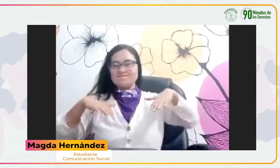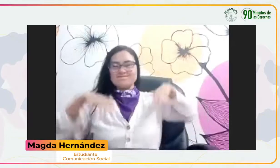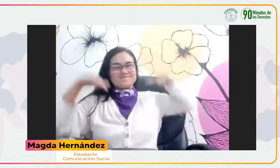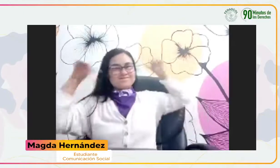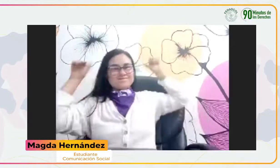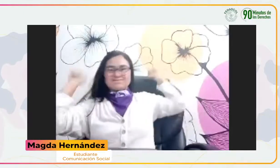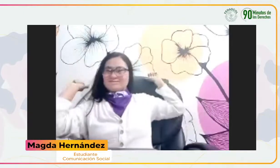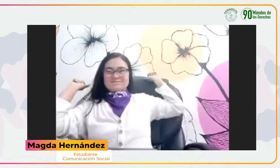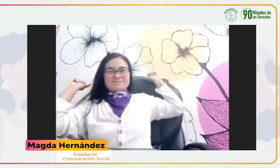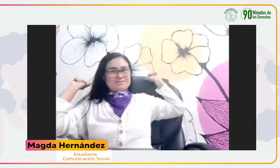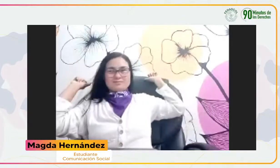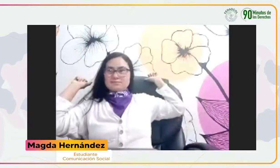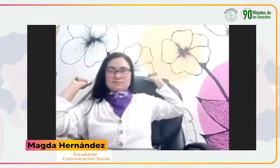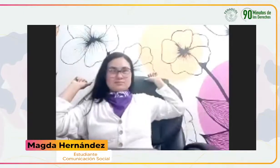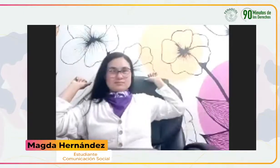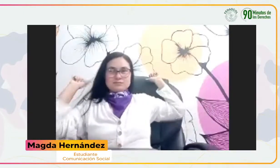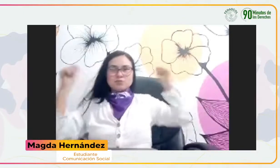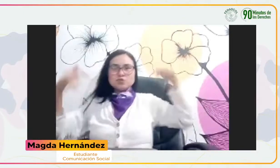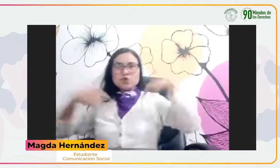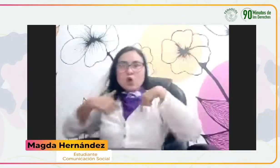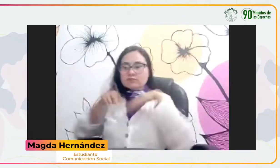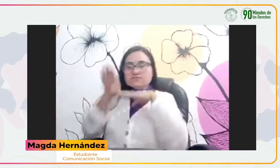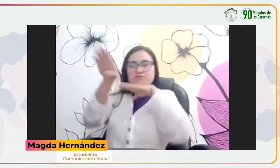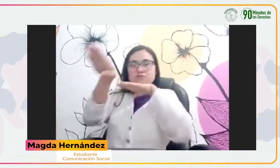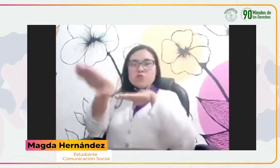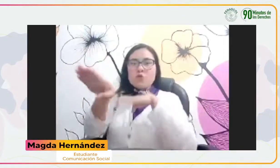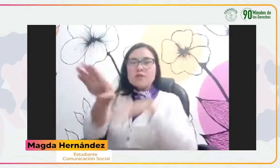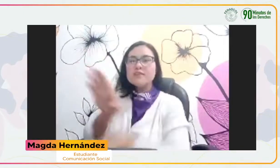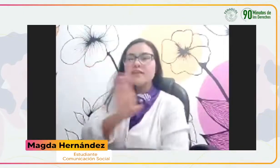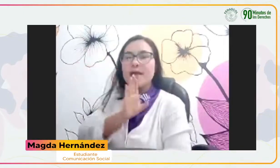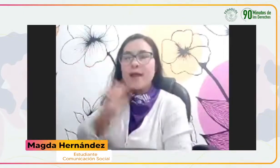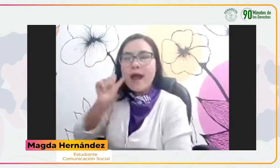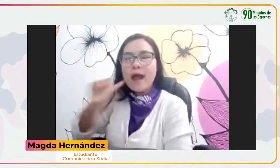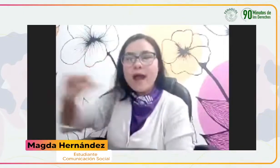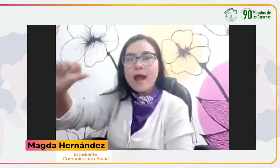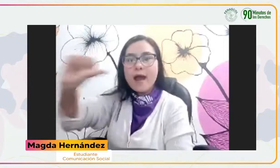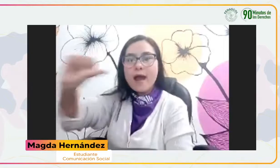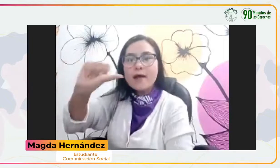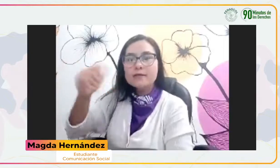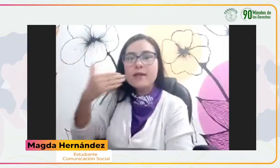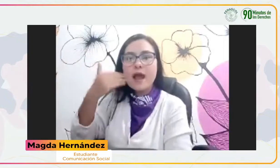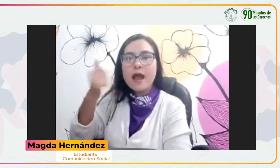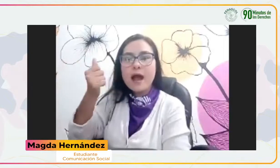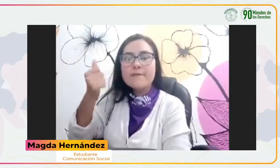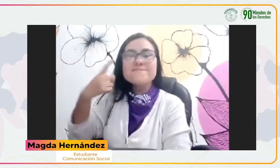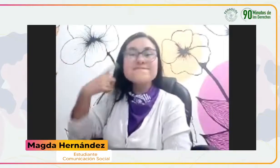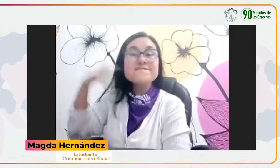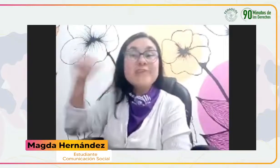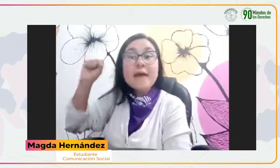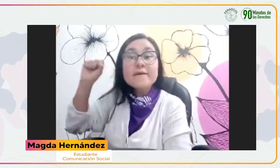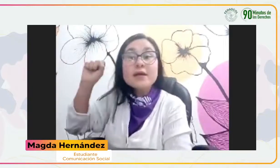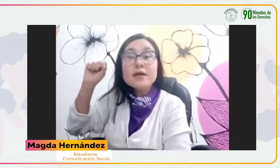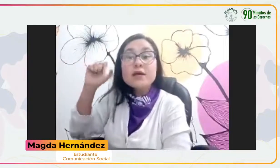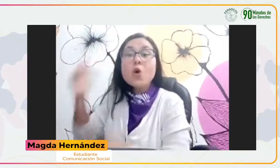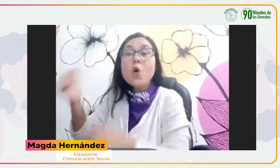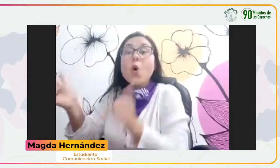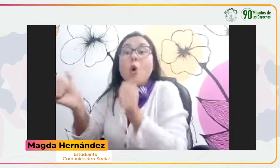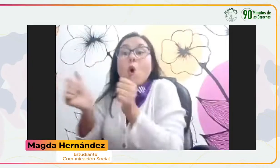Y realmente, de pronto en ese contexto, ahí sí no participo yo. Yo estoy a favor